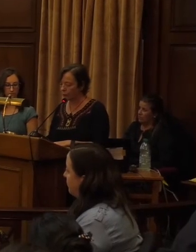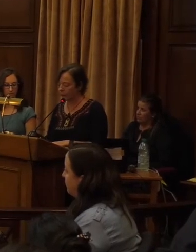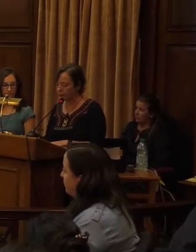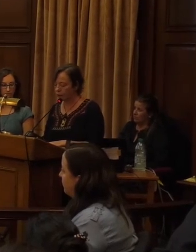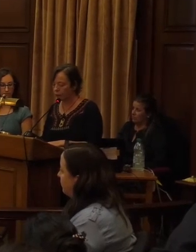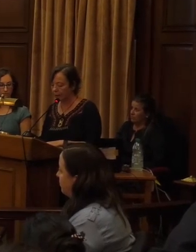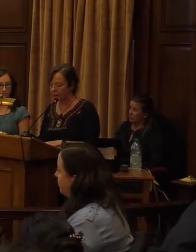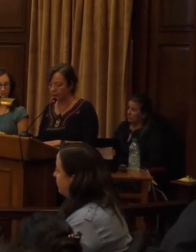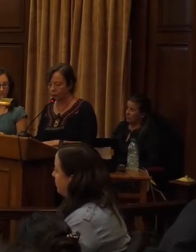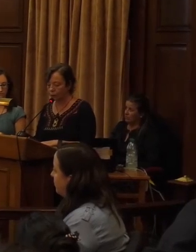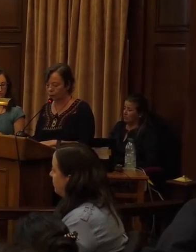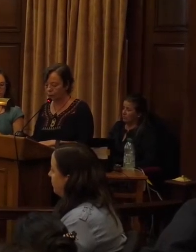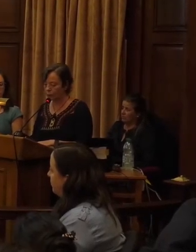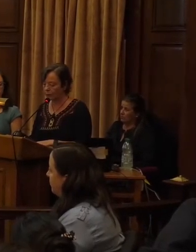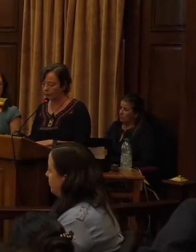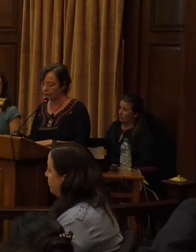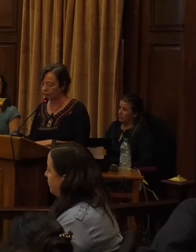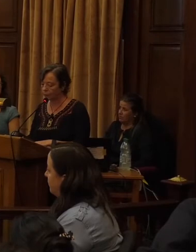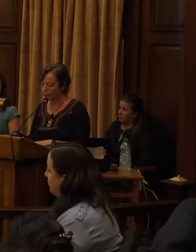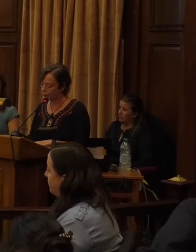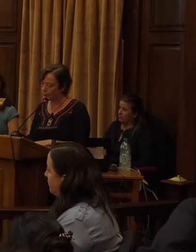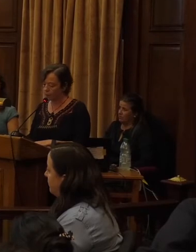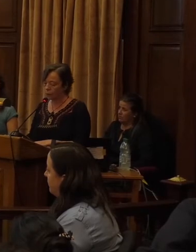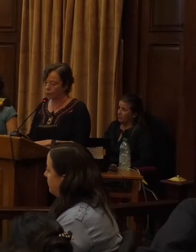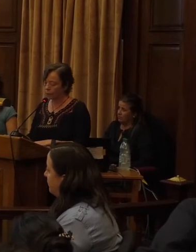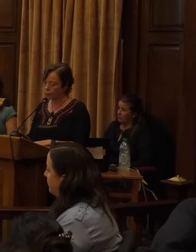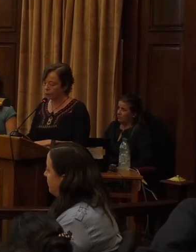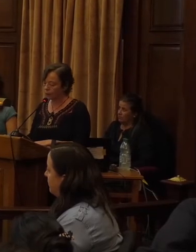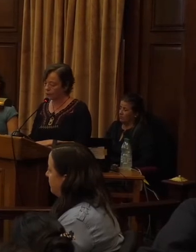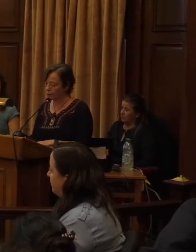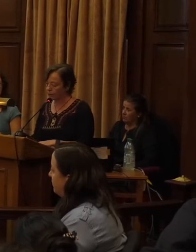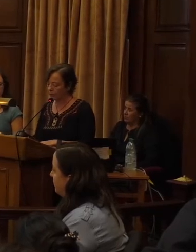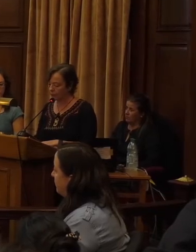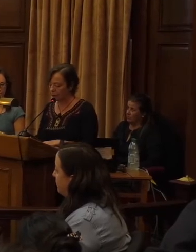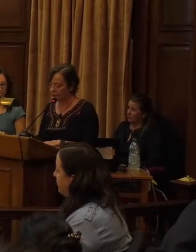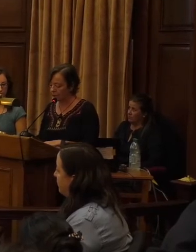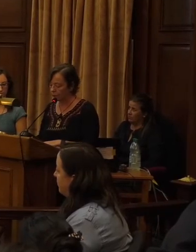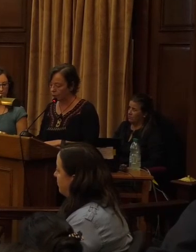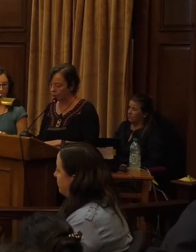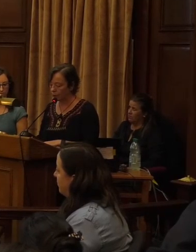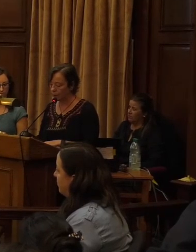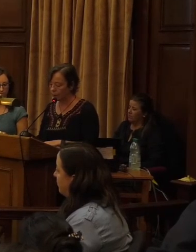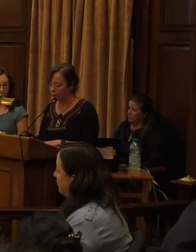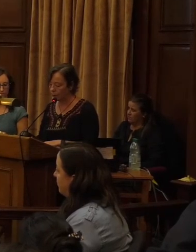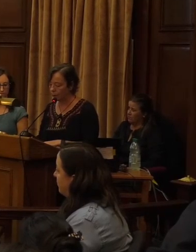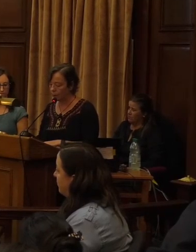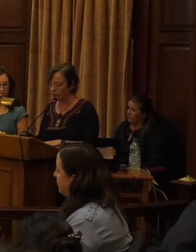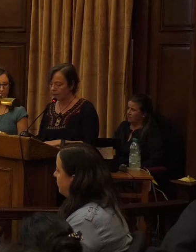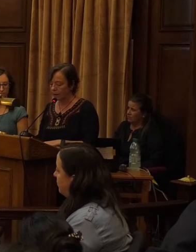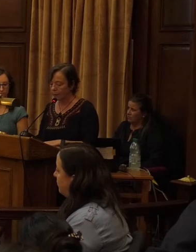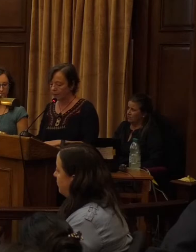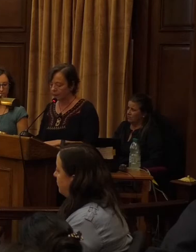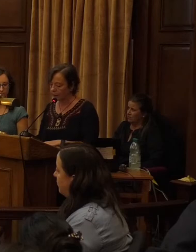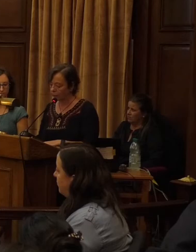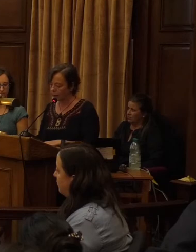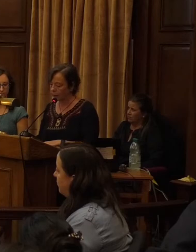queremos compartir con las y los actores universitarios nuestra preocupación ante las frágiles condiciones de trabajo